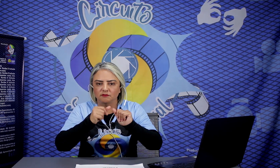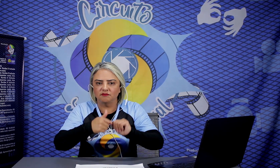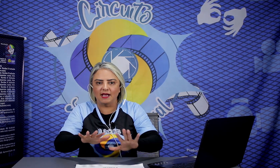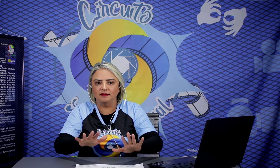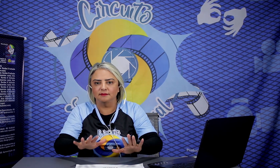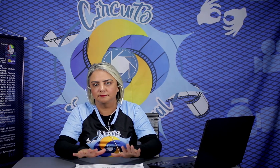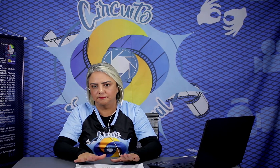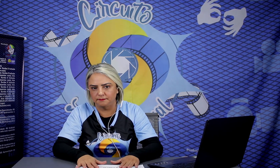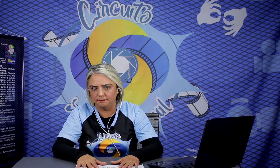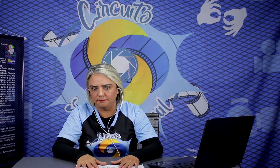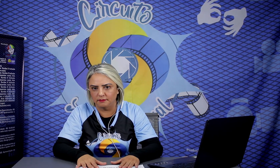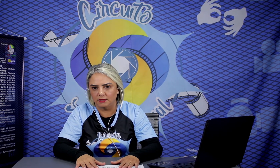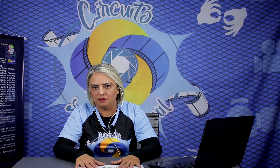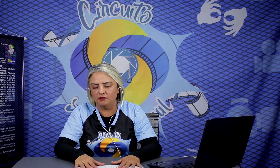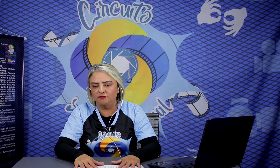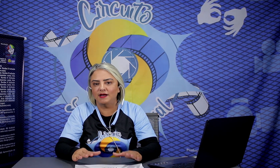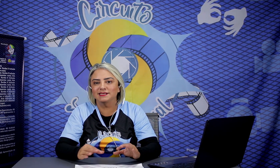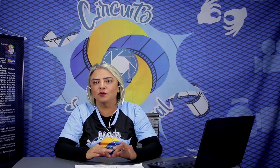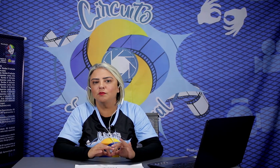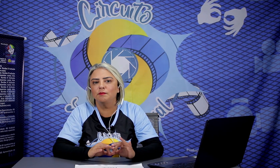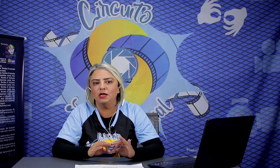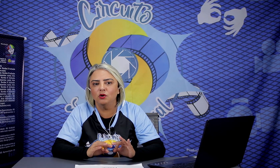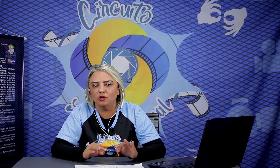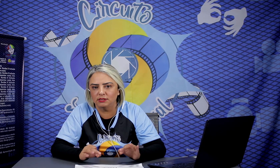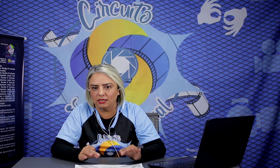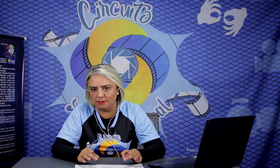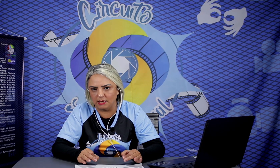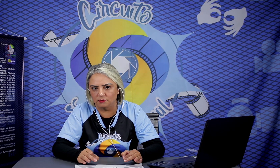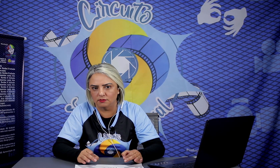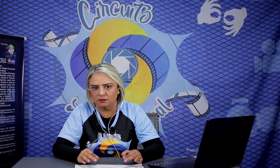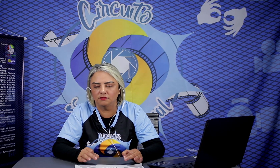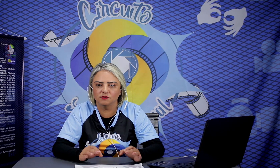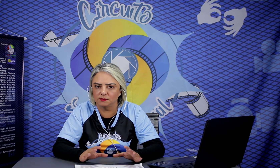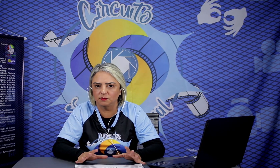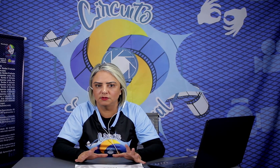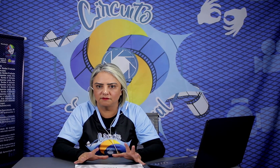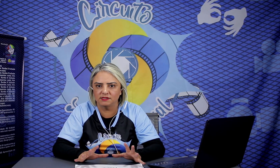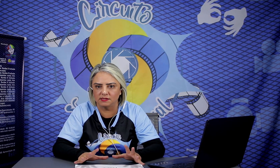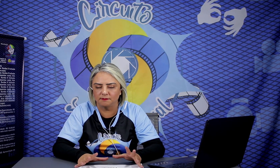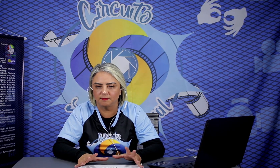vai. E faça o melhor trabalho que você puder fazer.